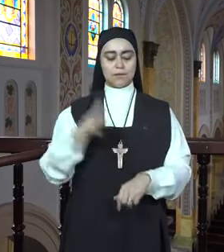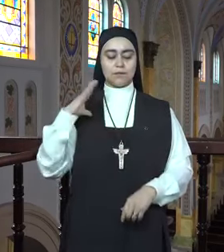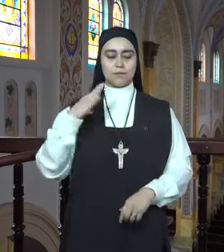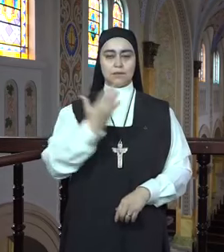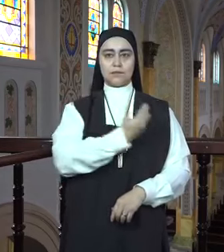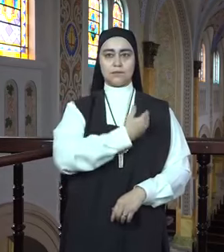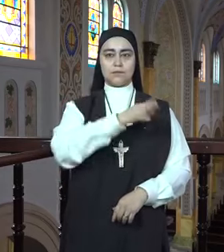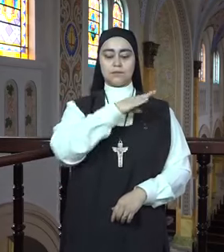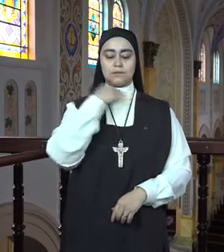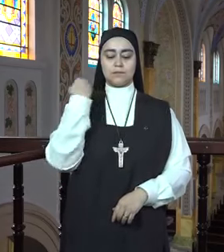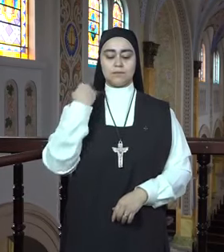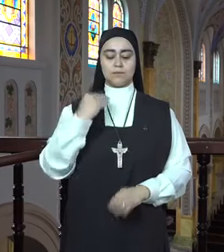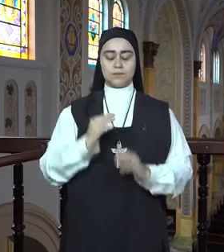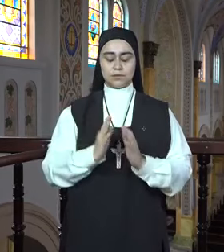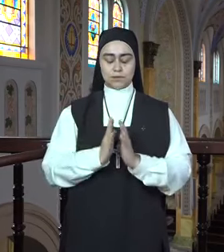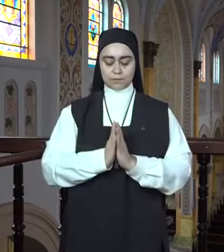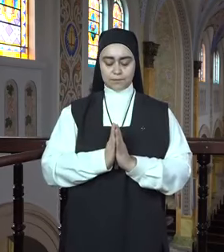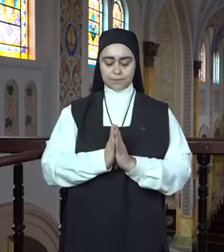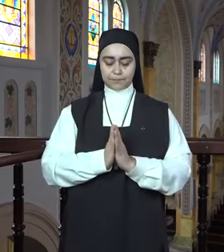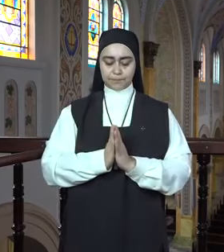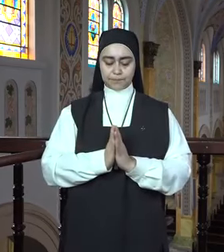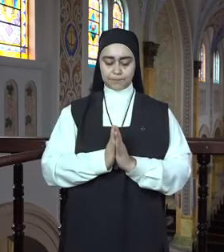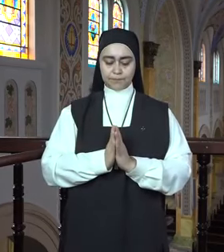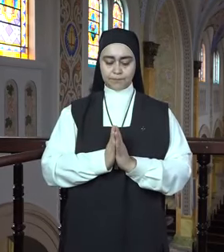na hora de nossa morte. Amém.